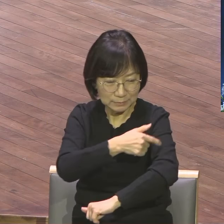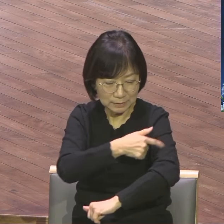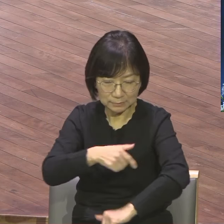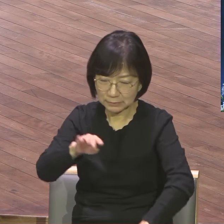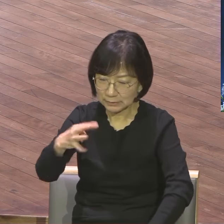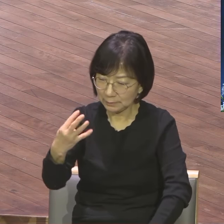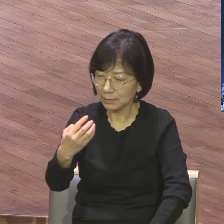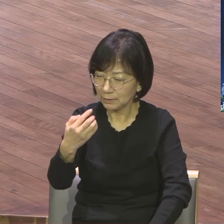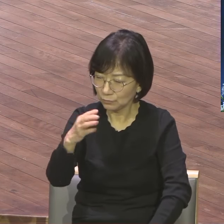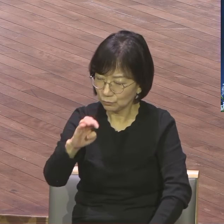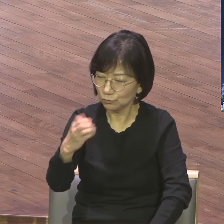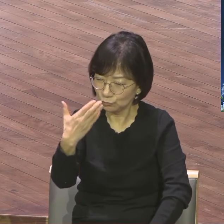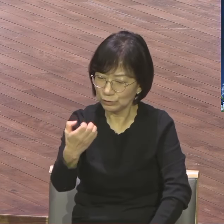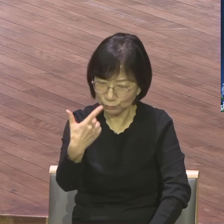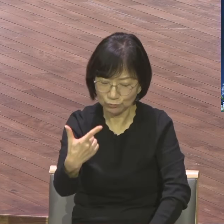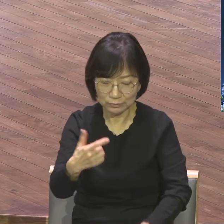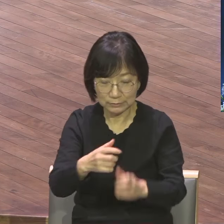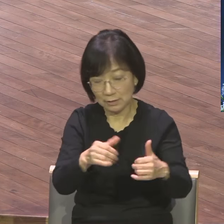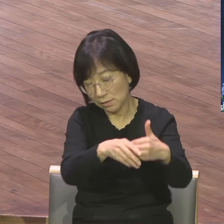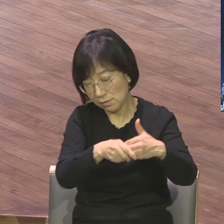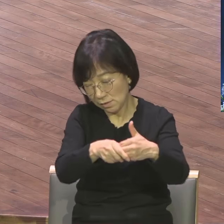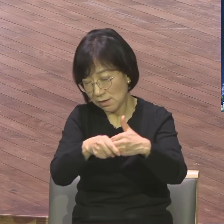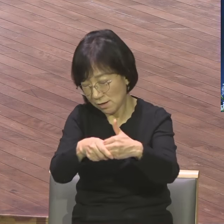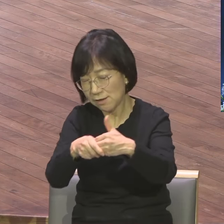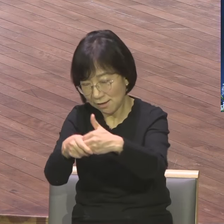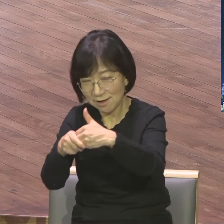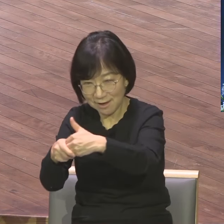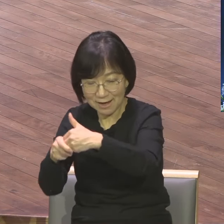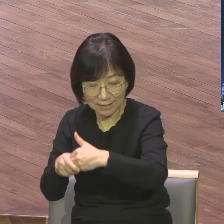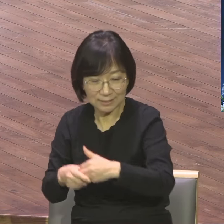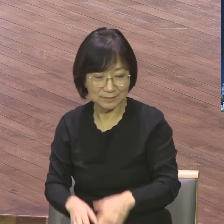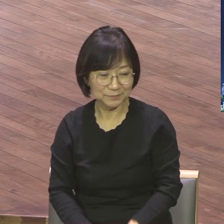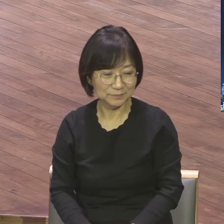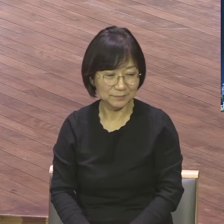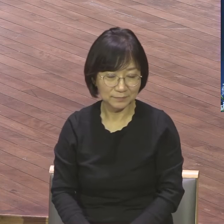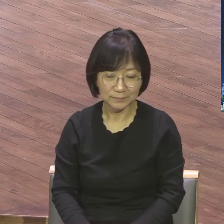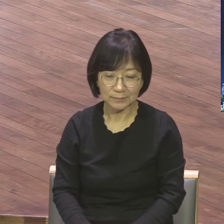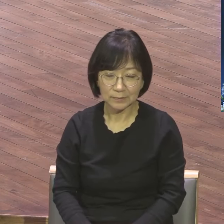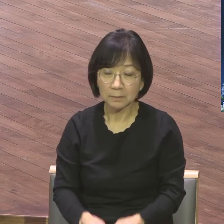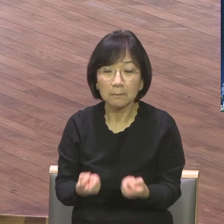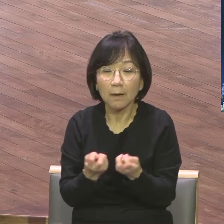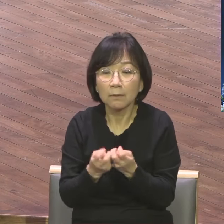490명을 전도했어요. 그 안수집사님의 그 내용을 보니까 자기는 토요일 날